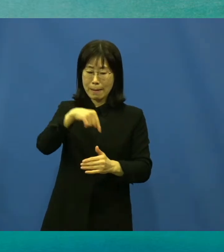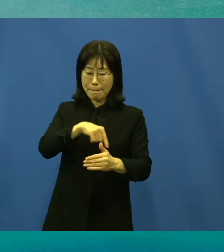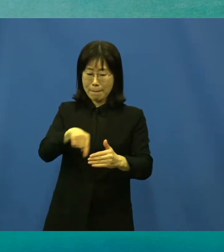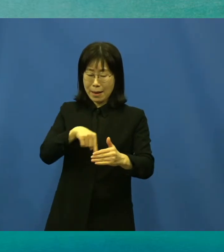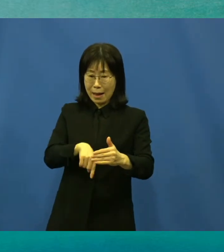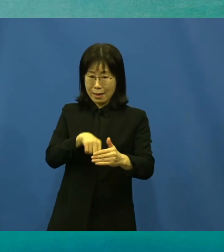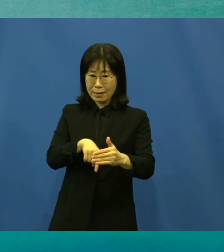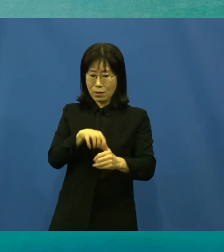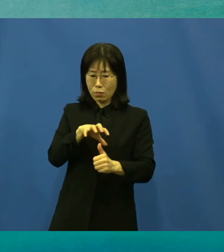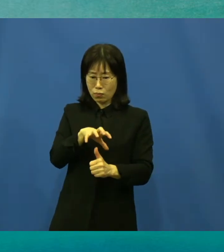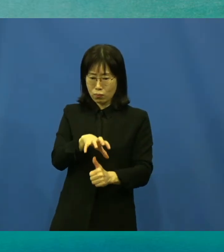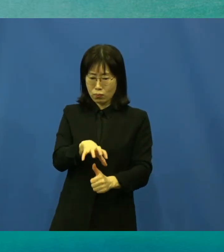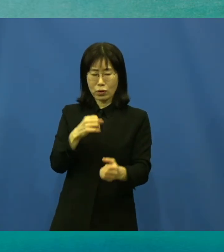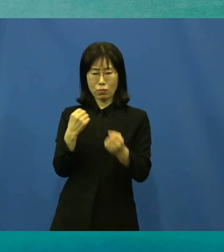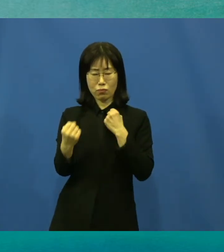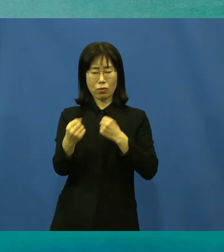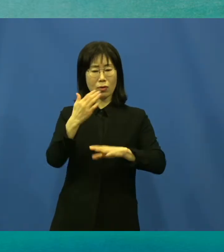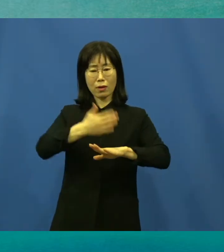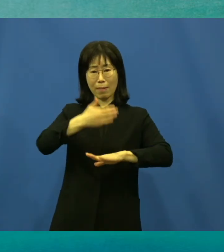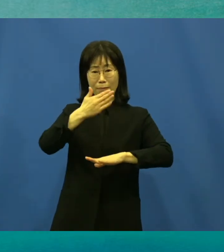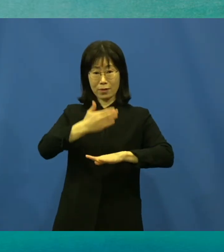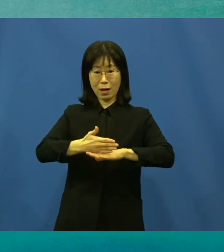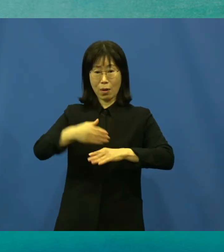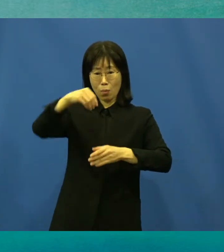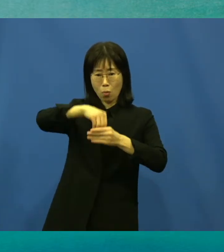아직 모든 문제가 해결된 것은 아닙니다.